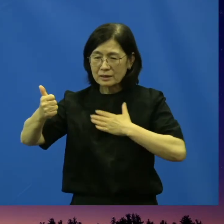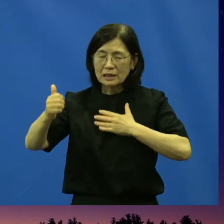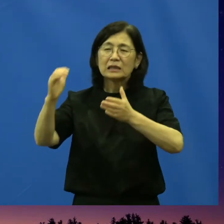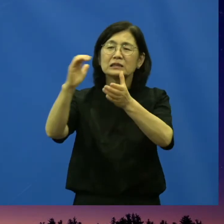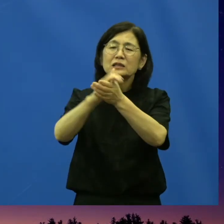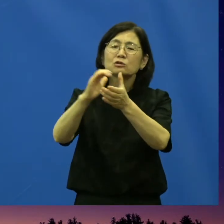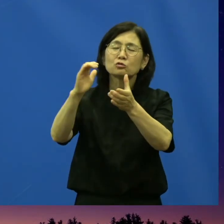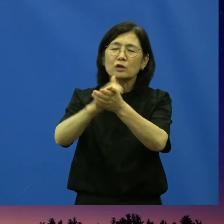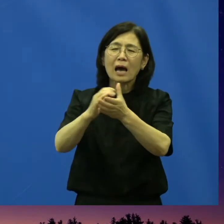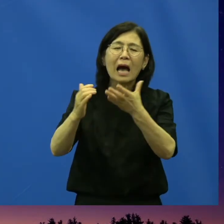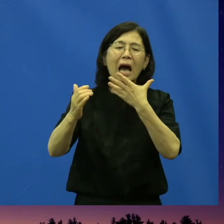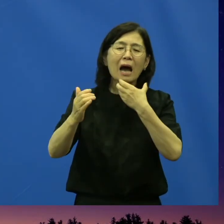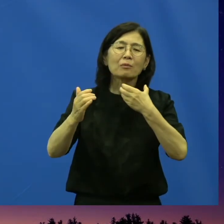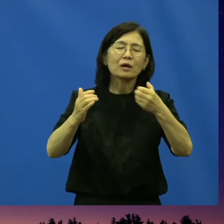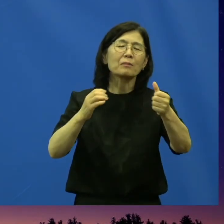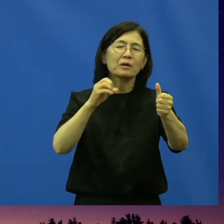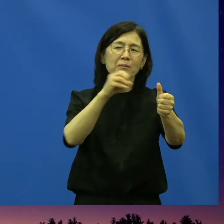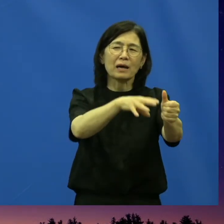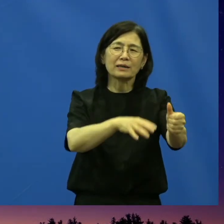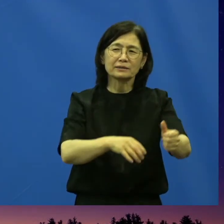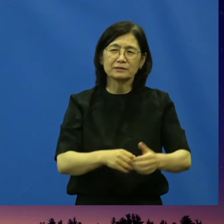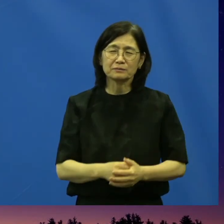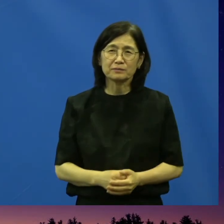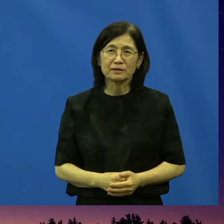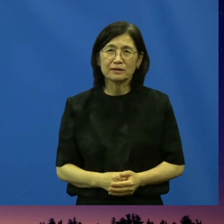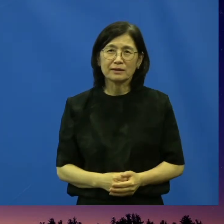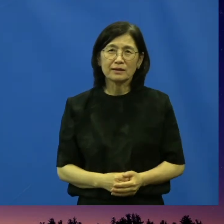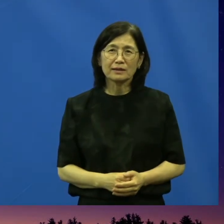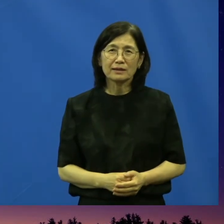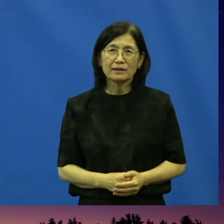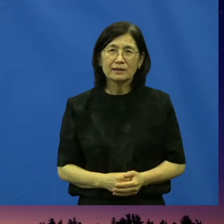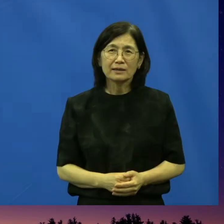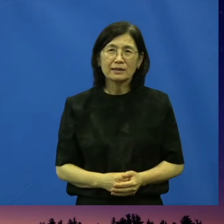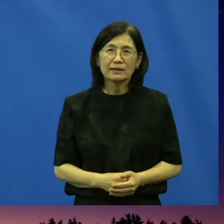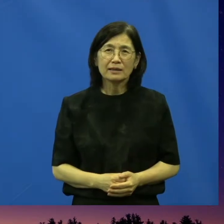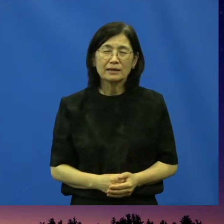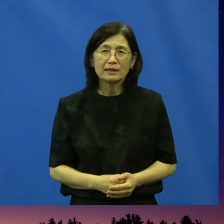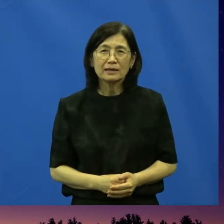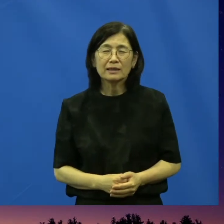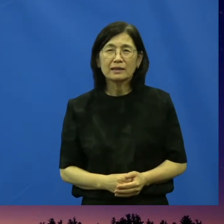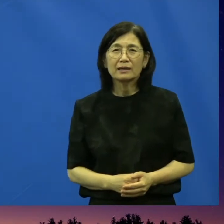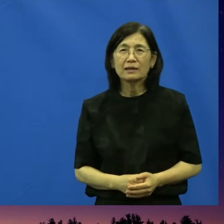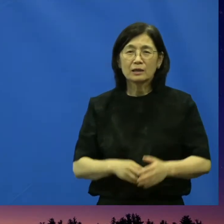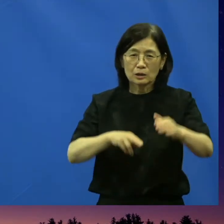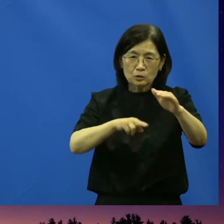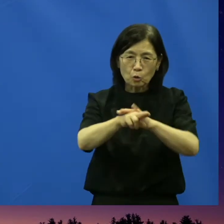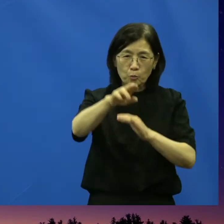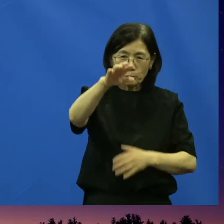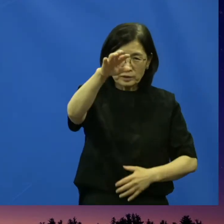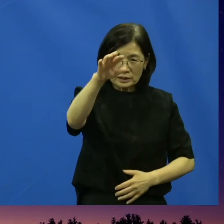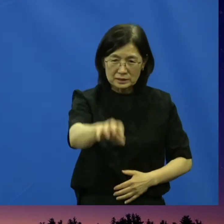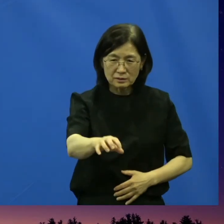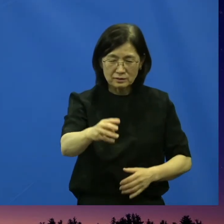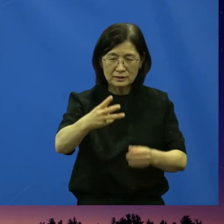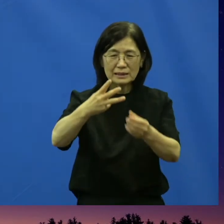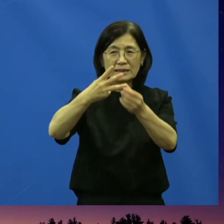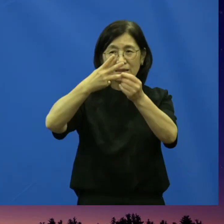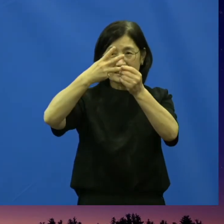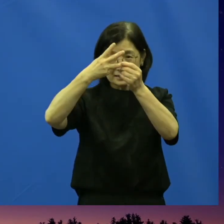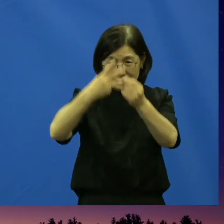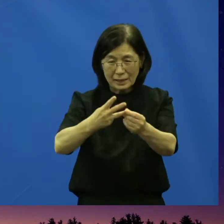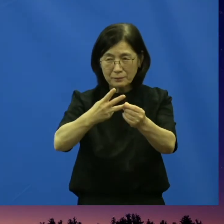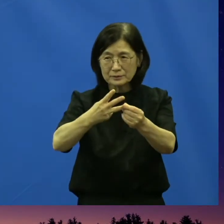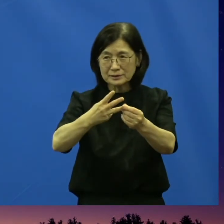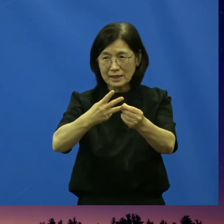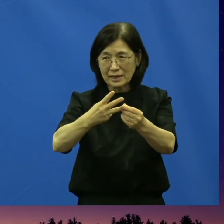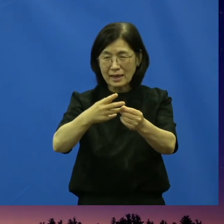펠로십이에요. 그래서 오늘 이 세 번째, 오늘 이 도피성에서 주는 헤브론이라고 하는 이